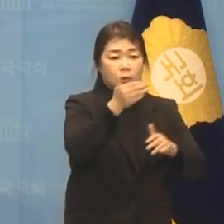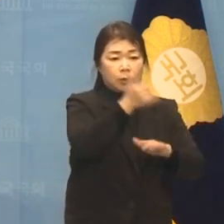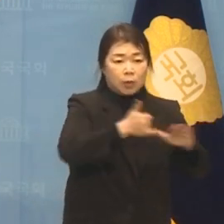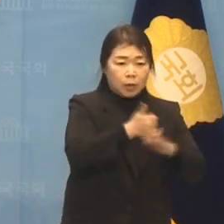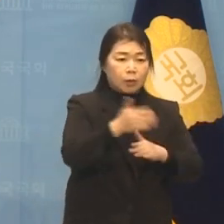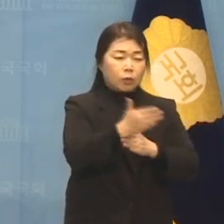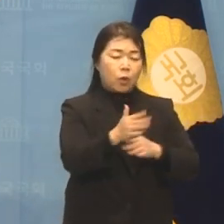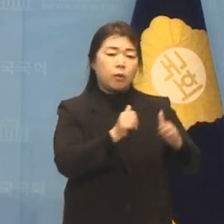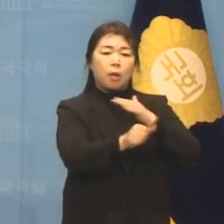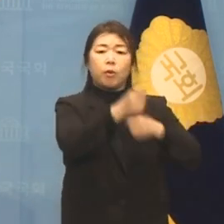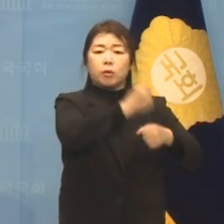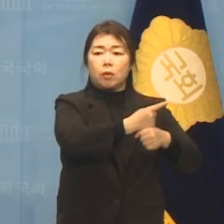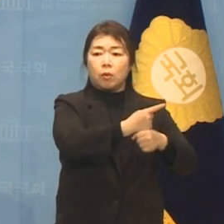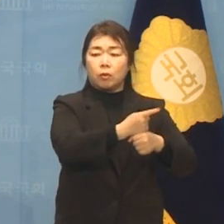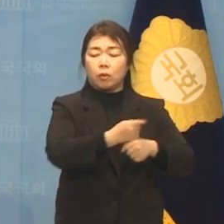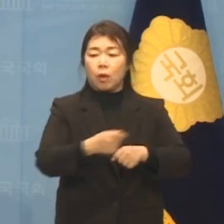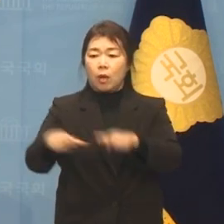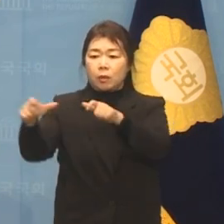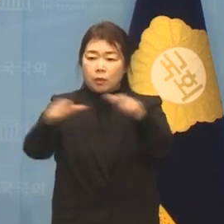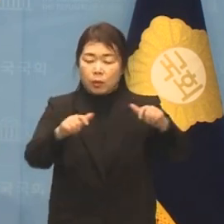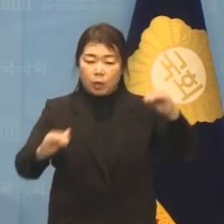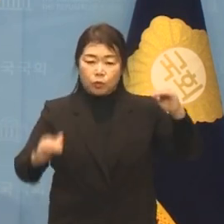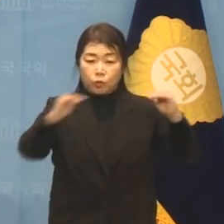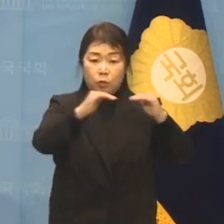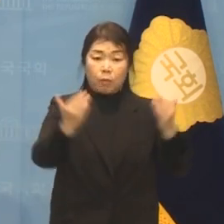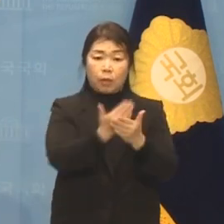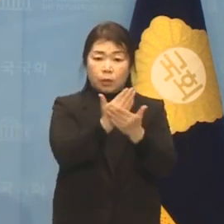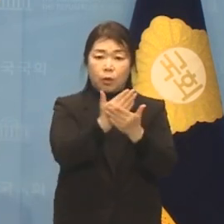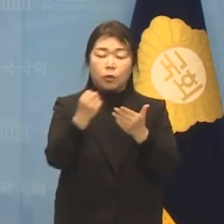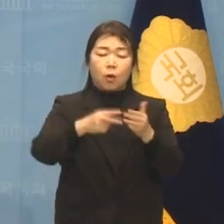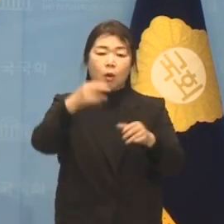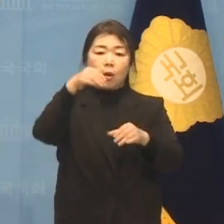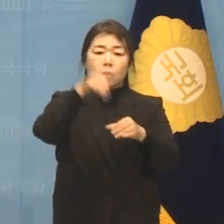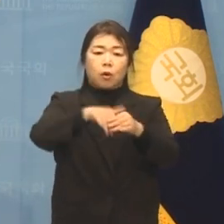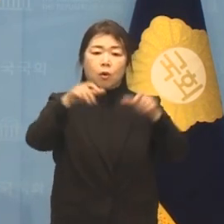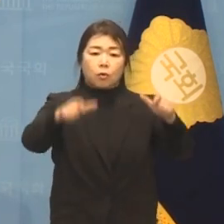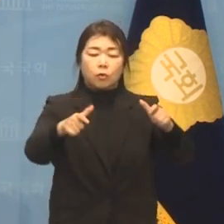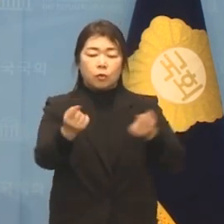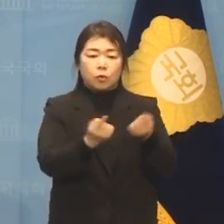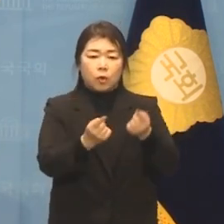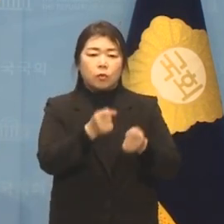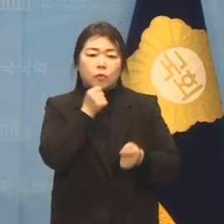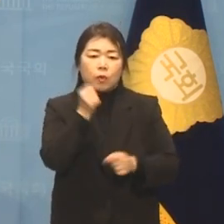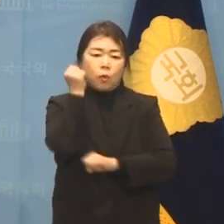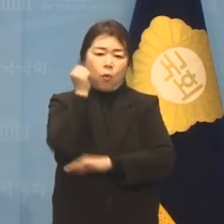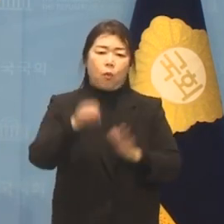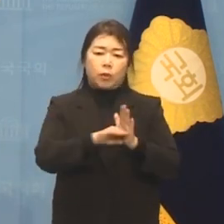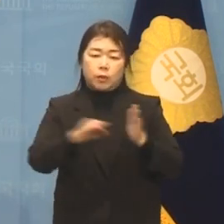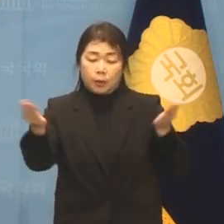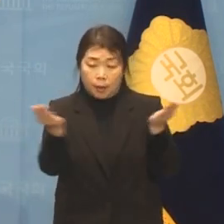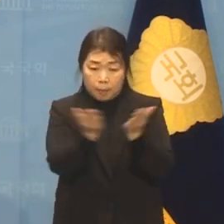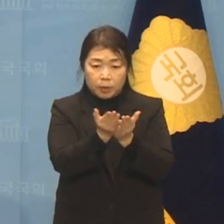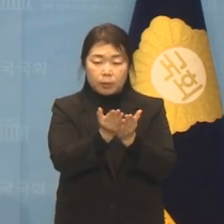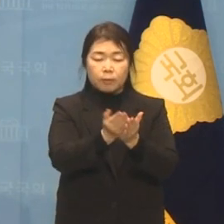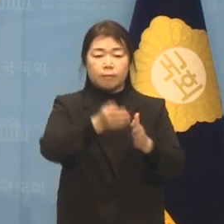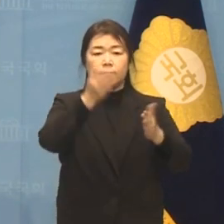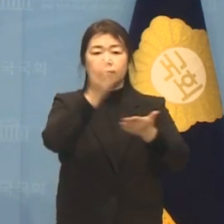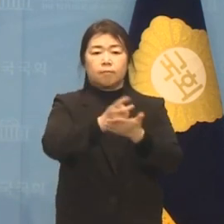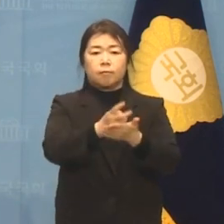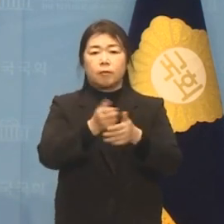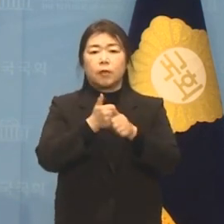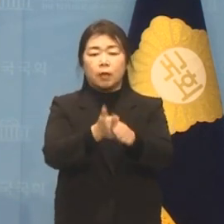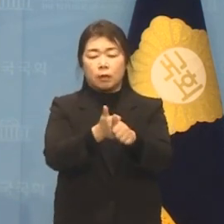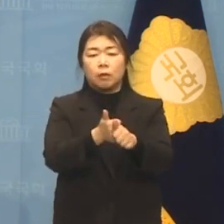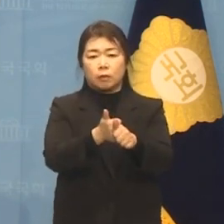발전, 그리고 선거구 조정의 최소화의 원칙에 부합하는 공정하고